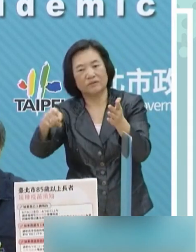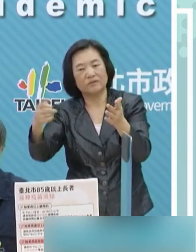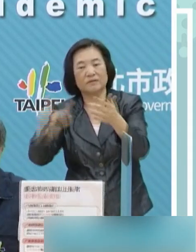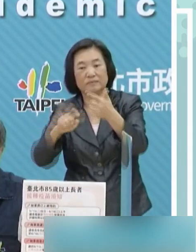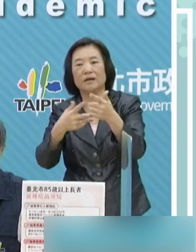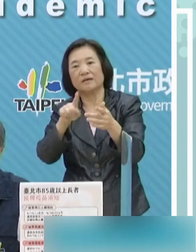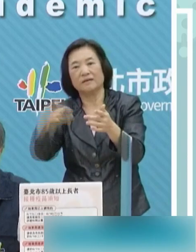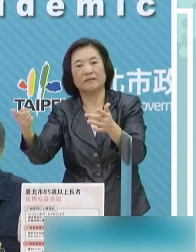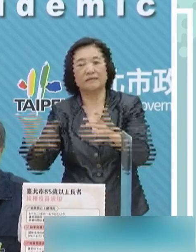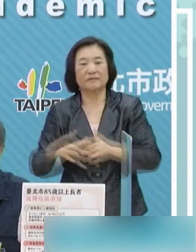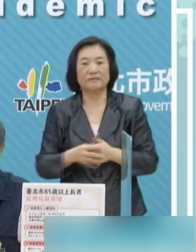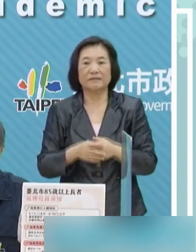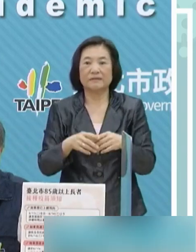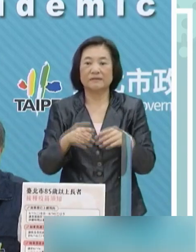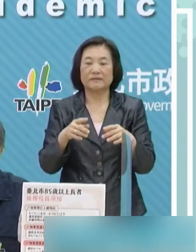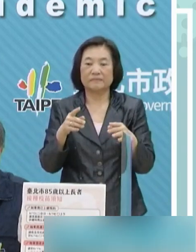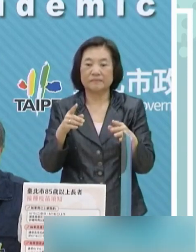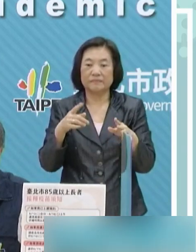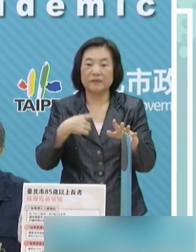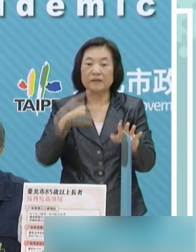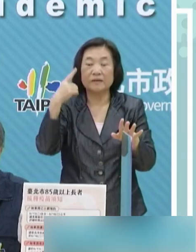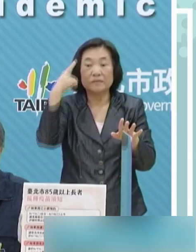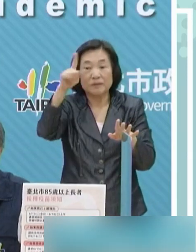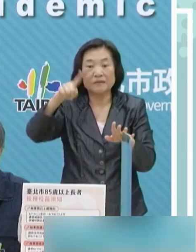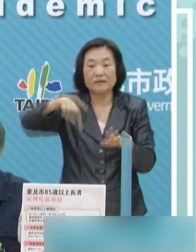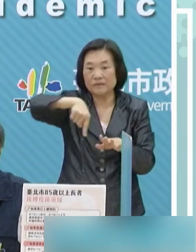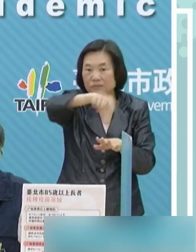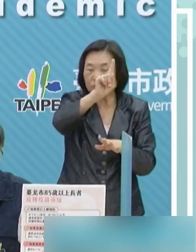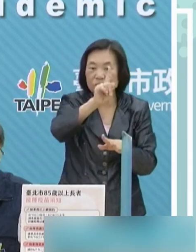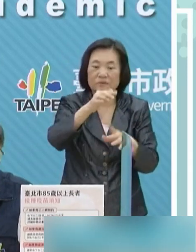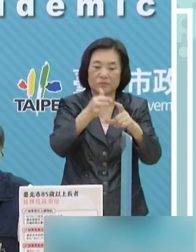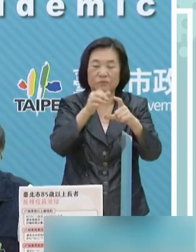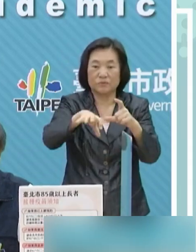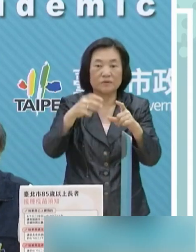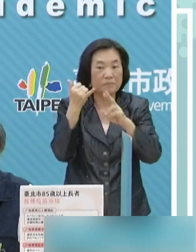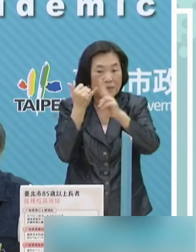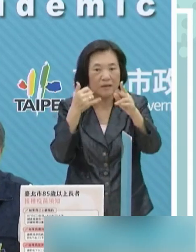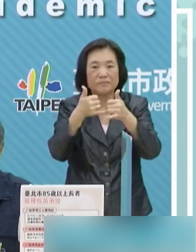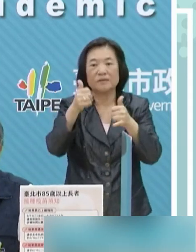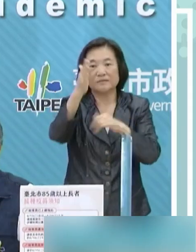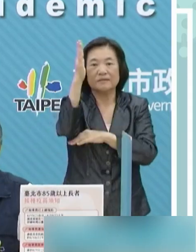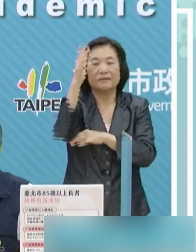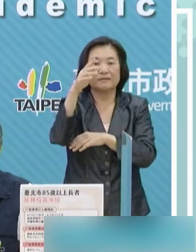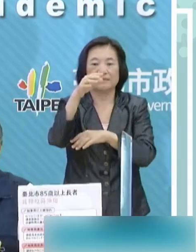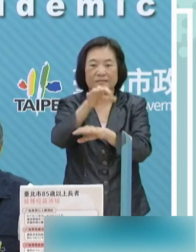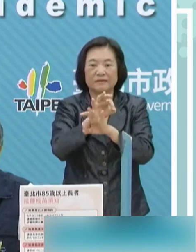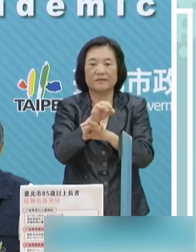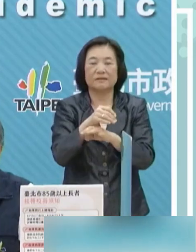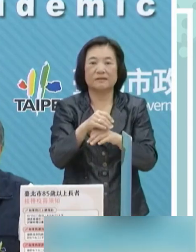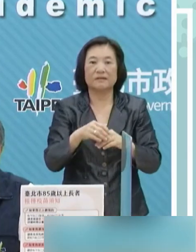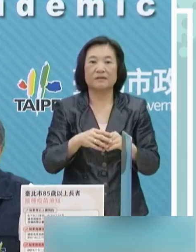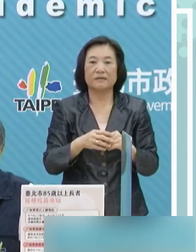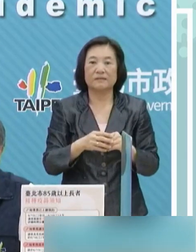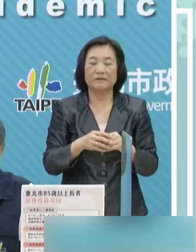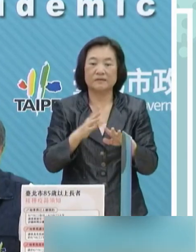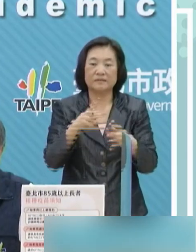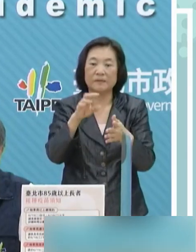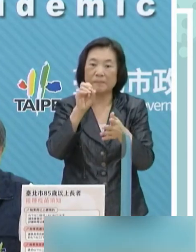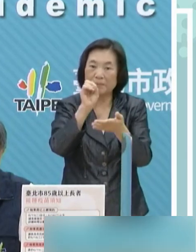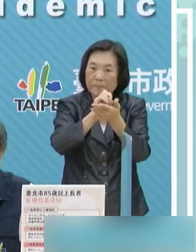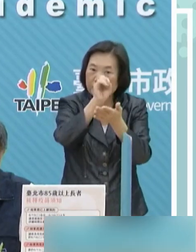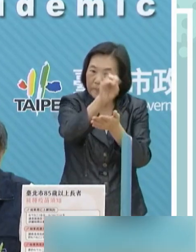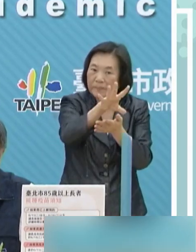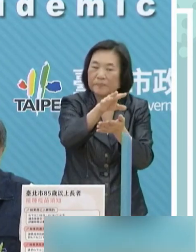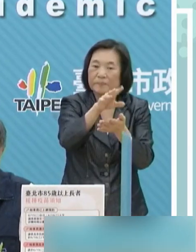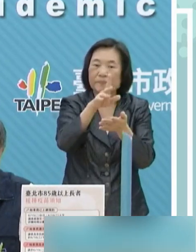好，那我们就开始。你明天早上打电话来，我们就跟你讲说，你哪一个时间呢，去哪一家医院打？